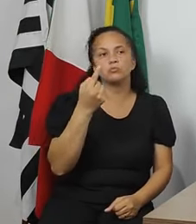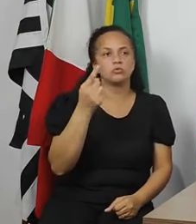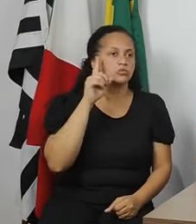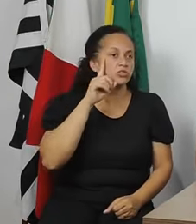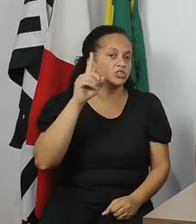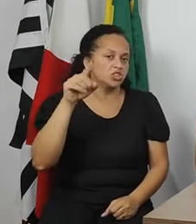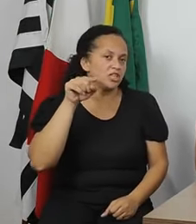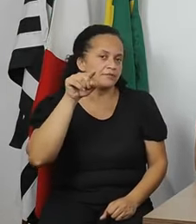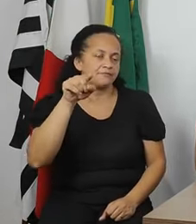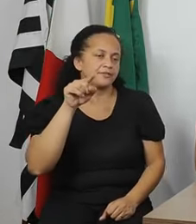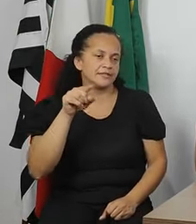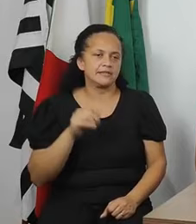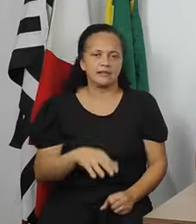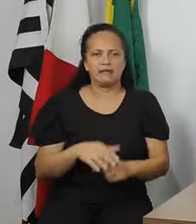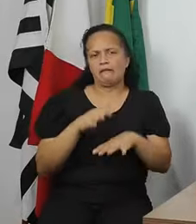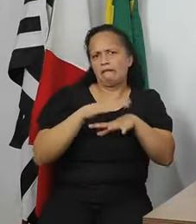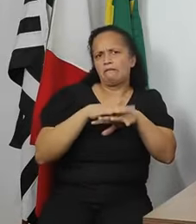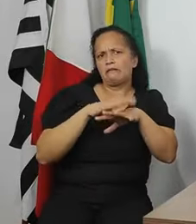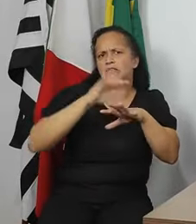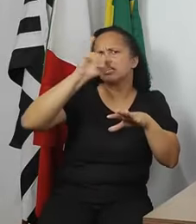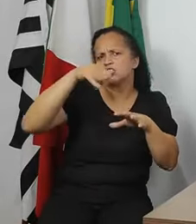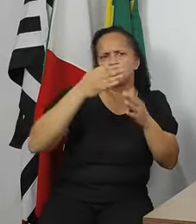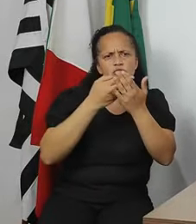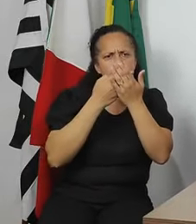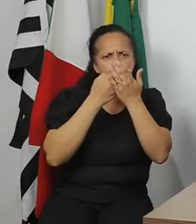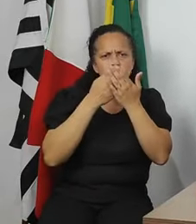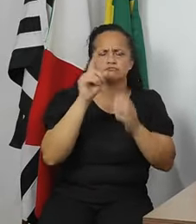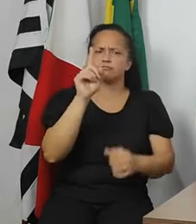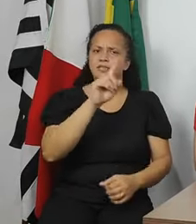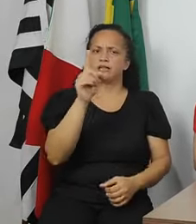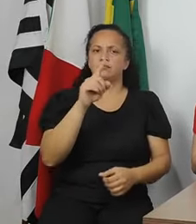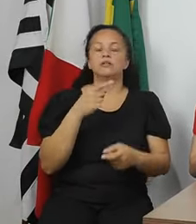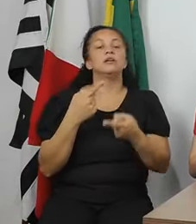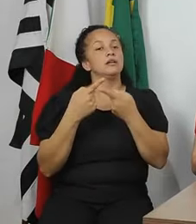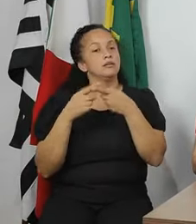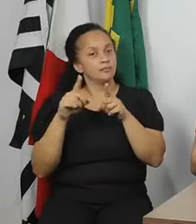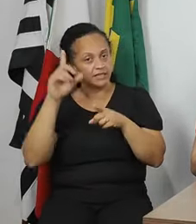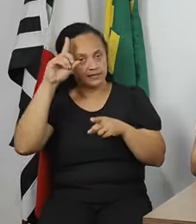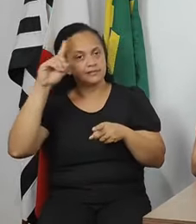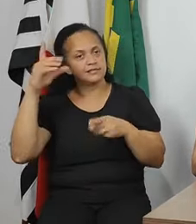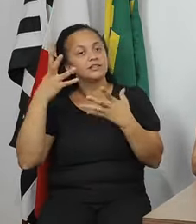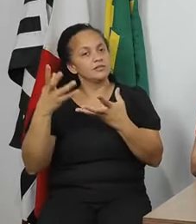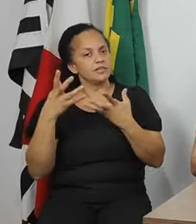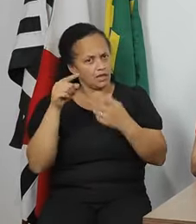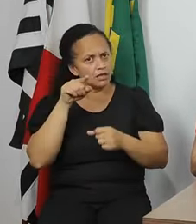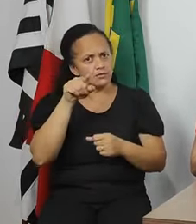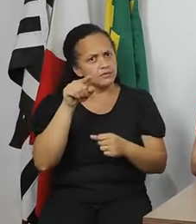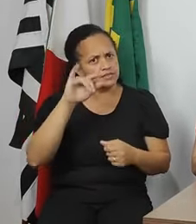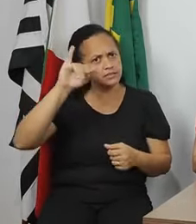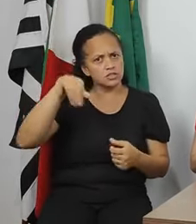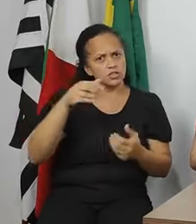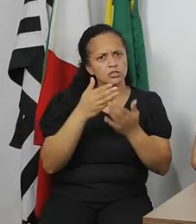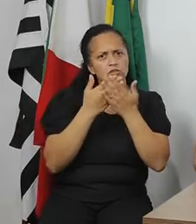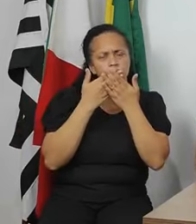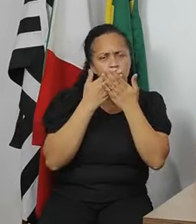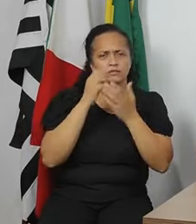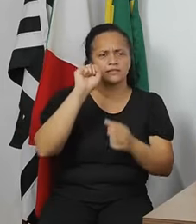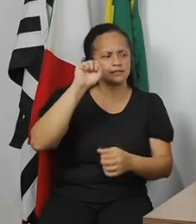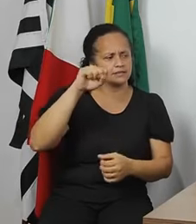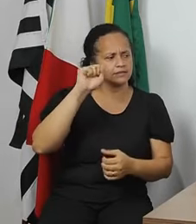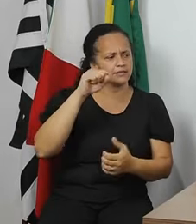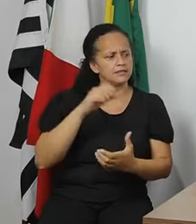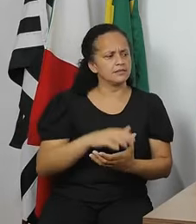é que ele, por mais que não esteja aqui como um mandamento, ele tem expectativa da gente jejuar. Então, assim, quando o Marcos fala assim,